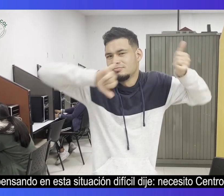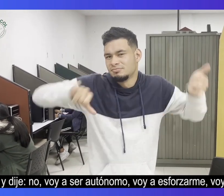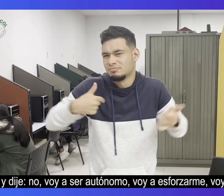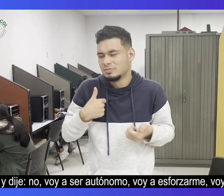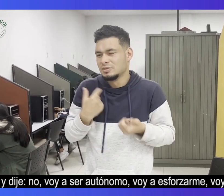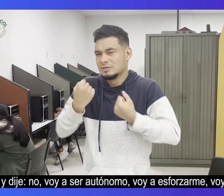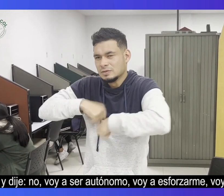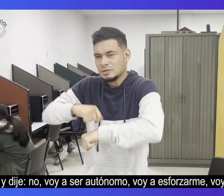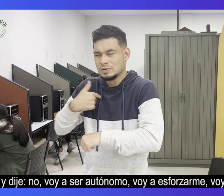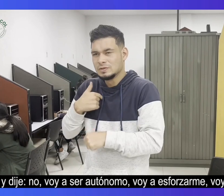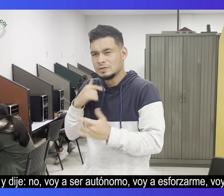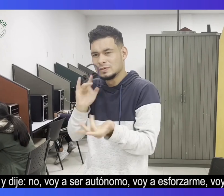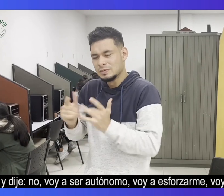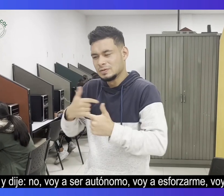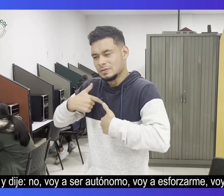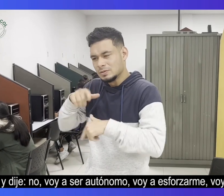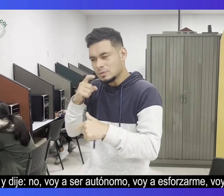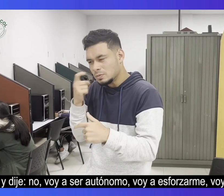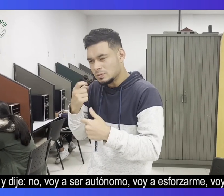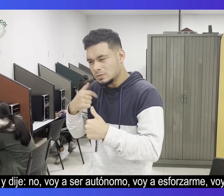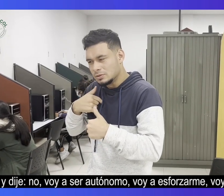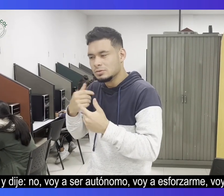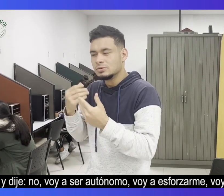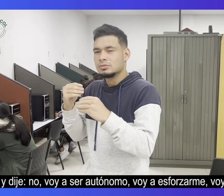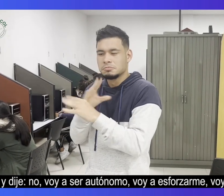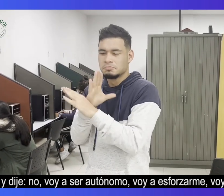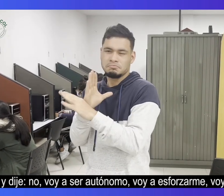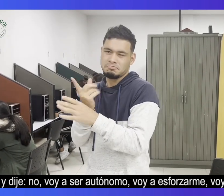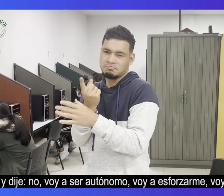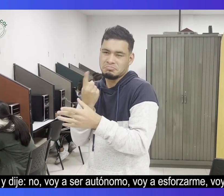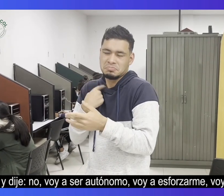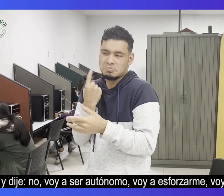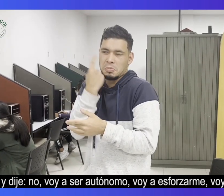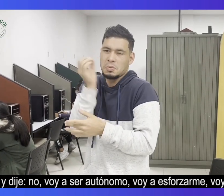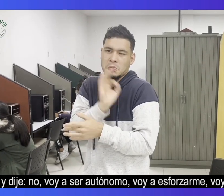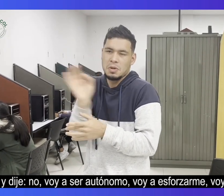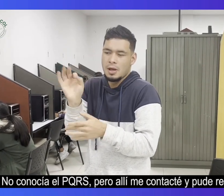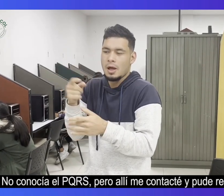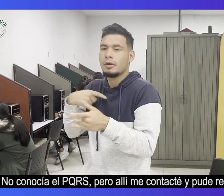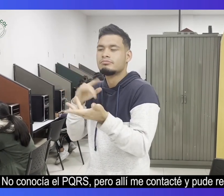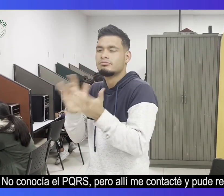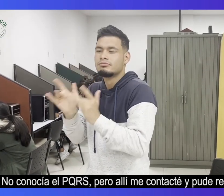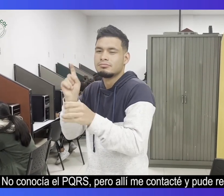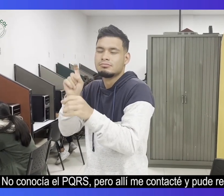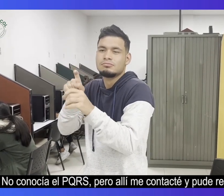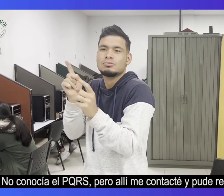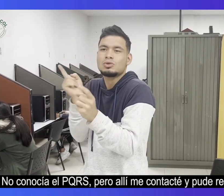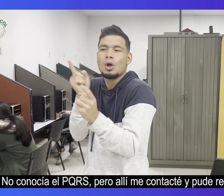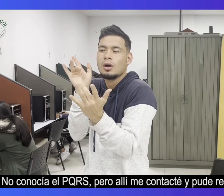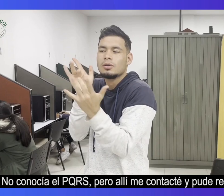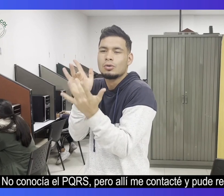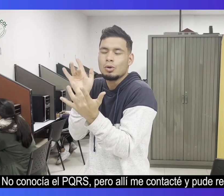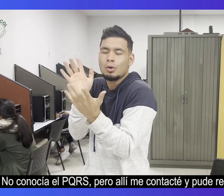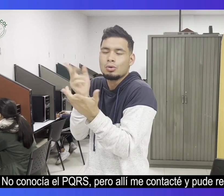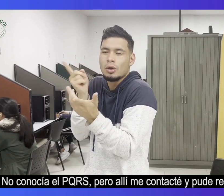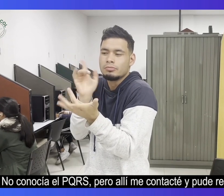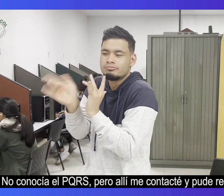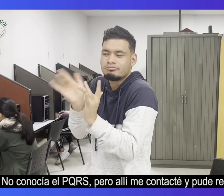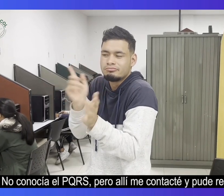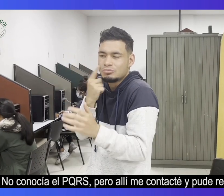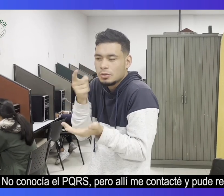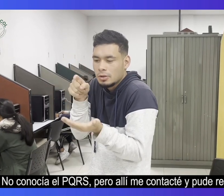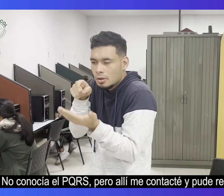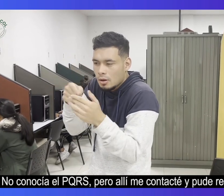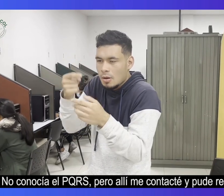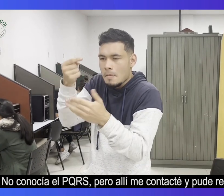y dije, no, voy a ser autónomo, voy a esforzarme, voy a buscar. No conocía el PQRS, pero allí